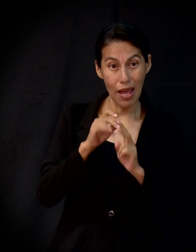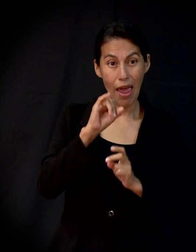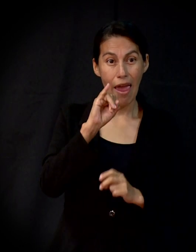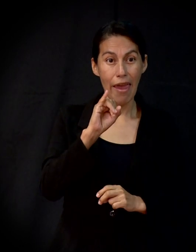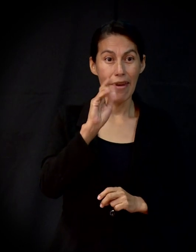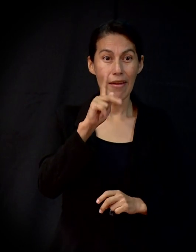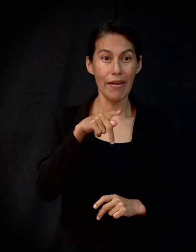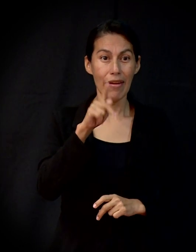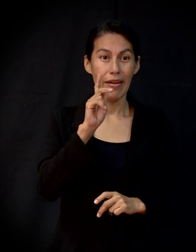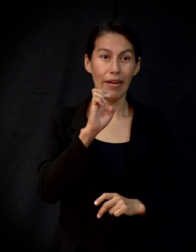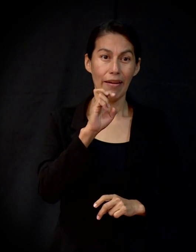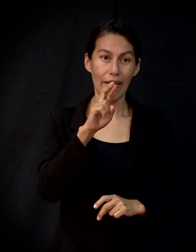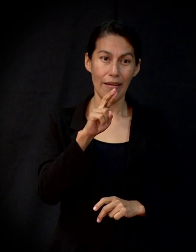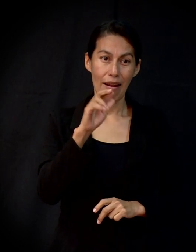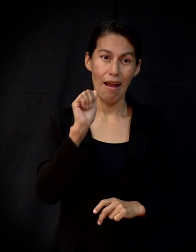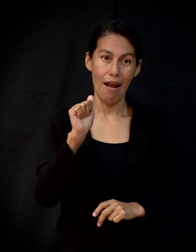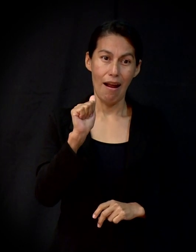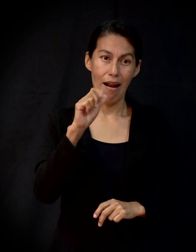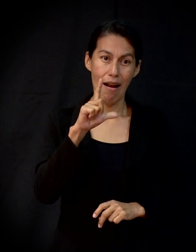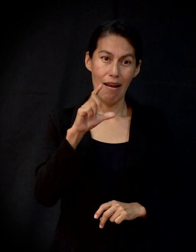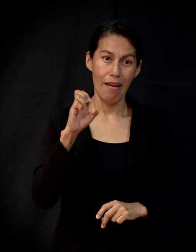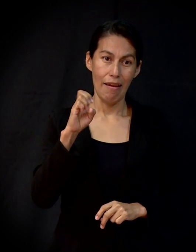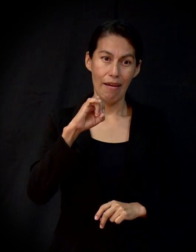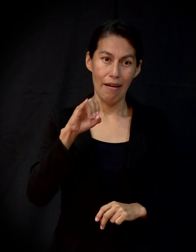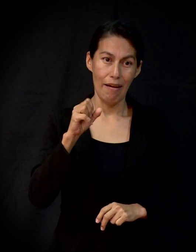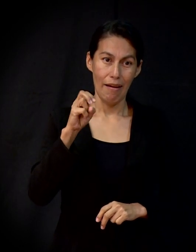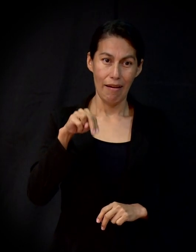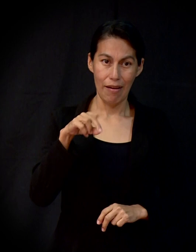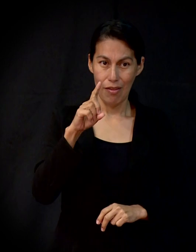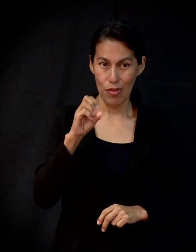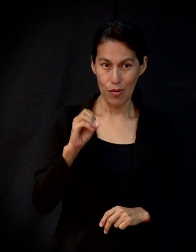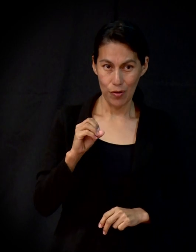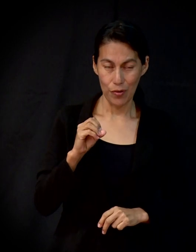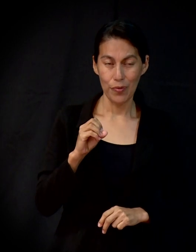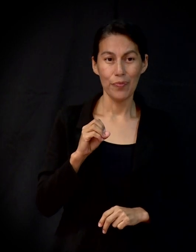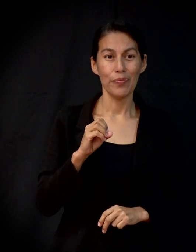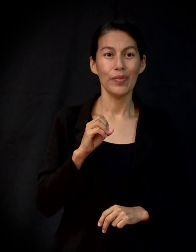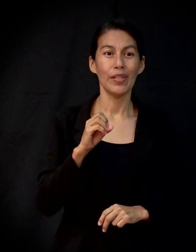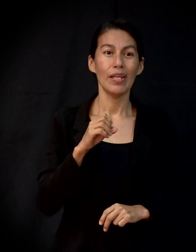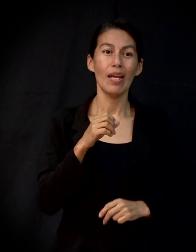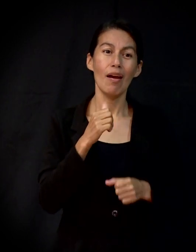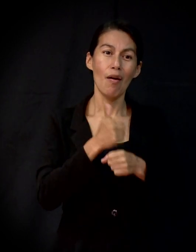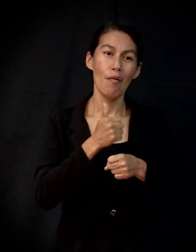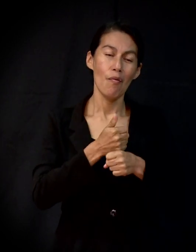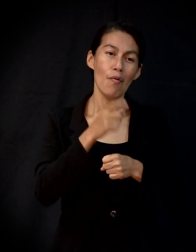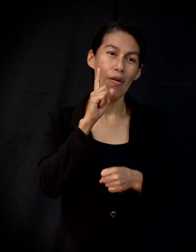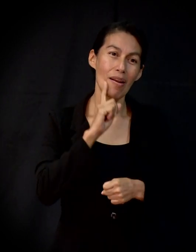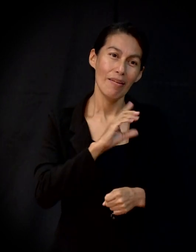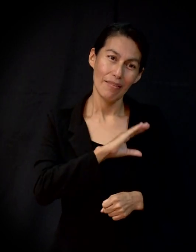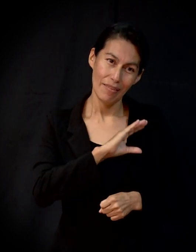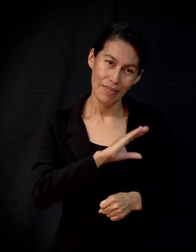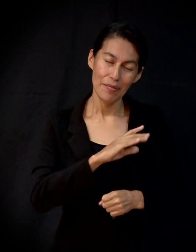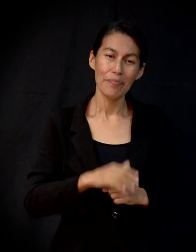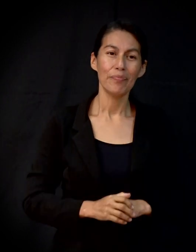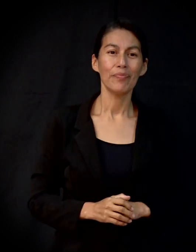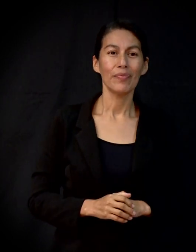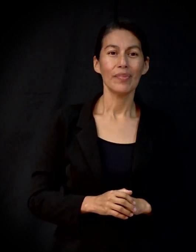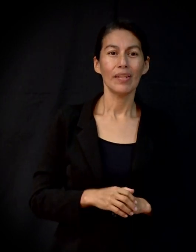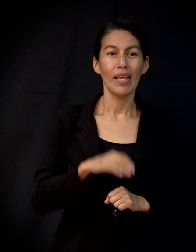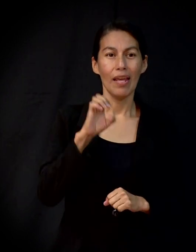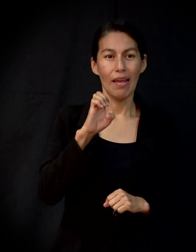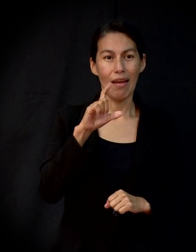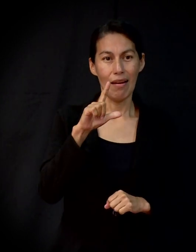Alejandro Hernández y su abuelita Elsa Ruth Escalante. Gracias